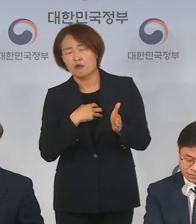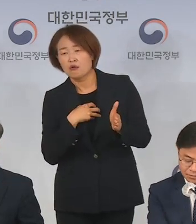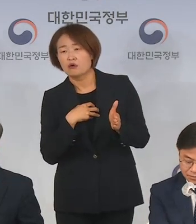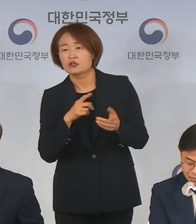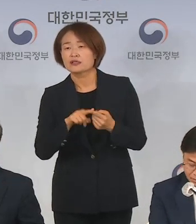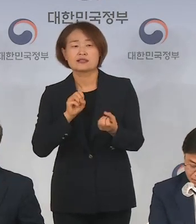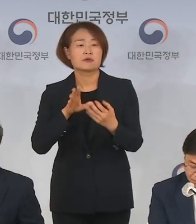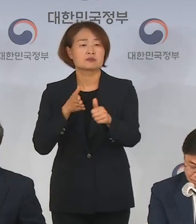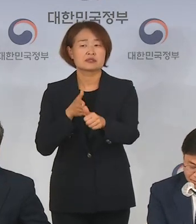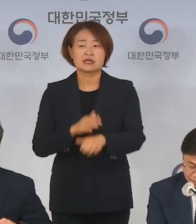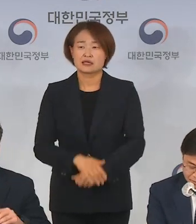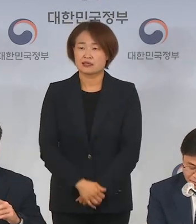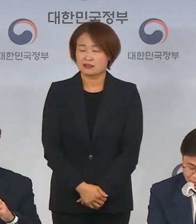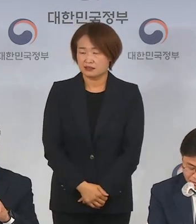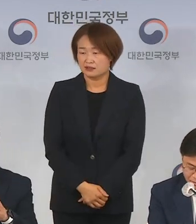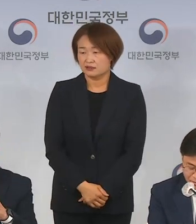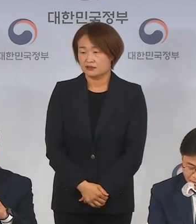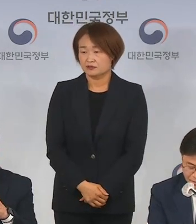입장 부탁드립니다.